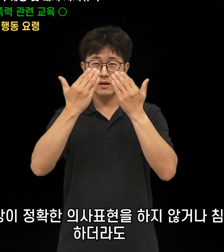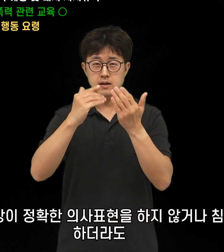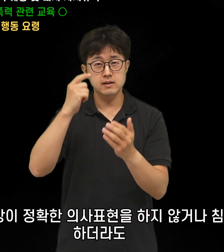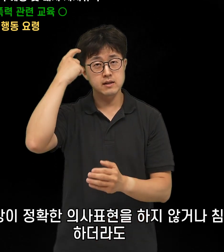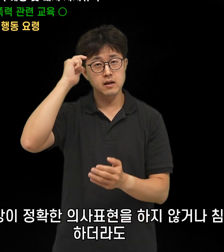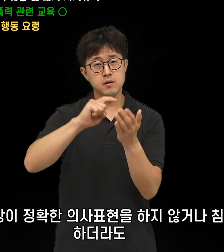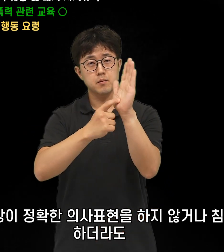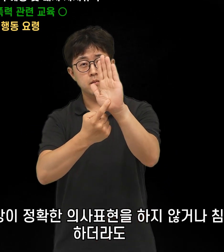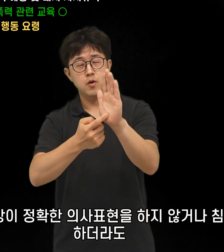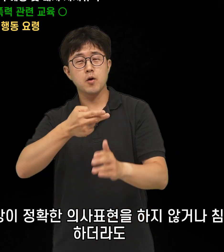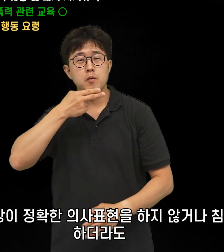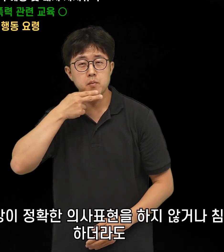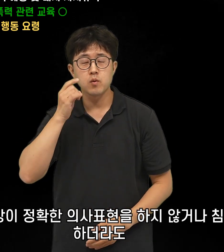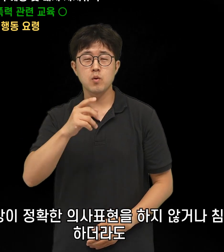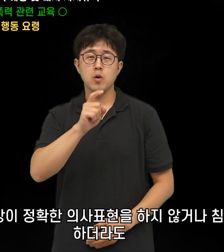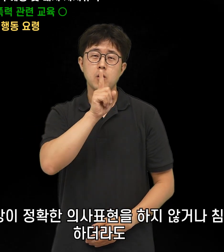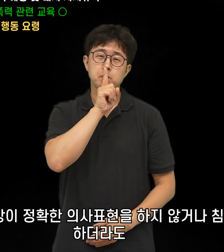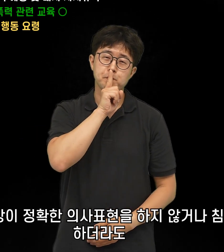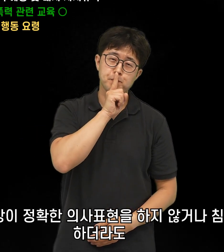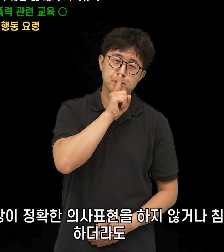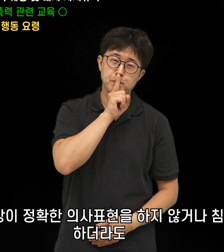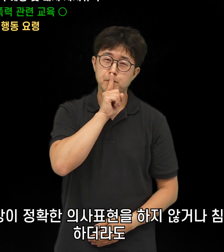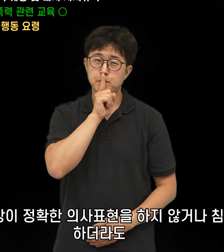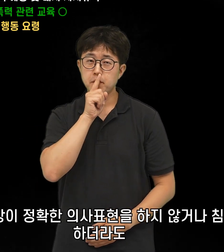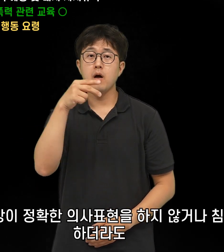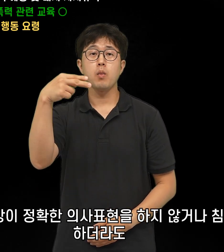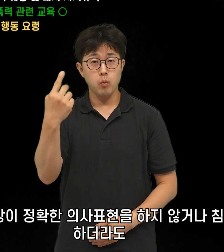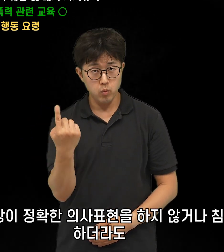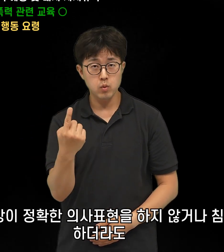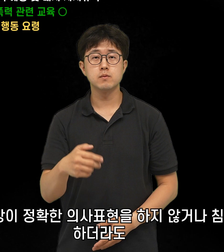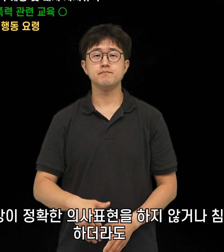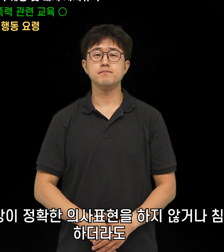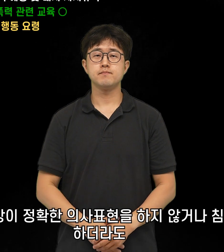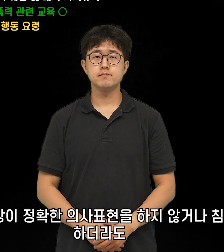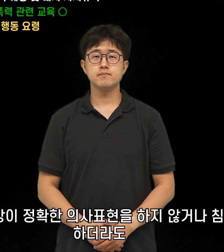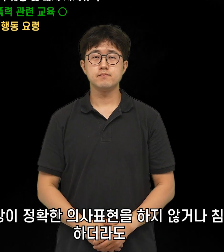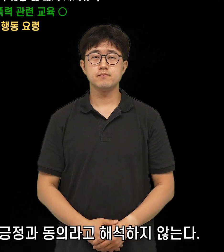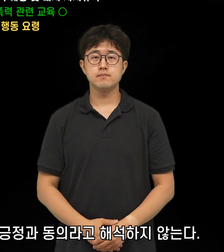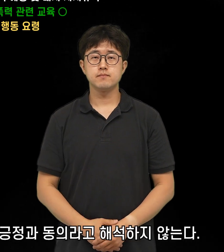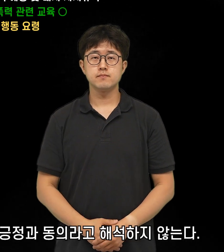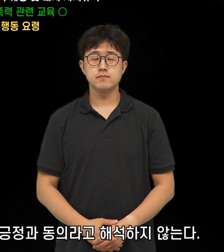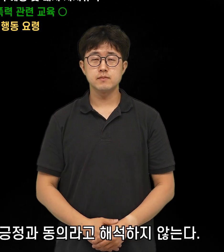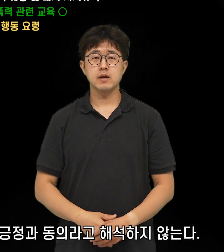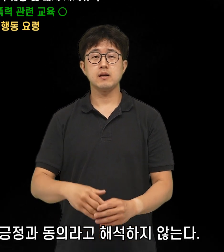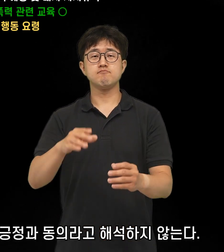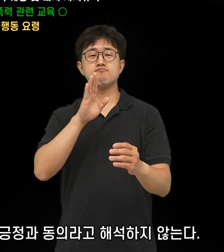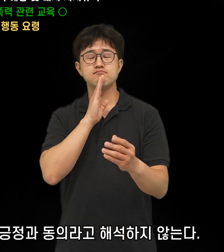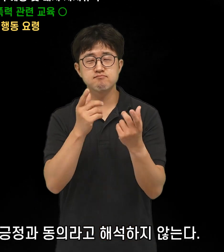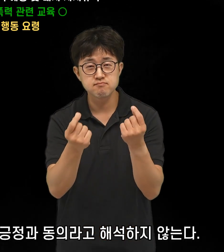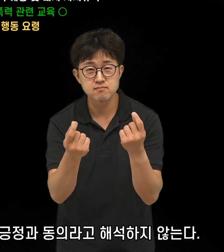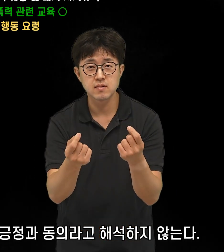상대방이 정확한 의사표현을 하지 않거나 침묵을 하더라도 긍정과 동의라고 해석하지